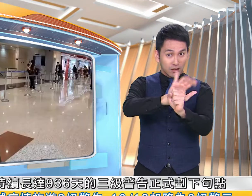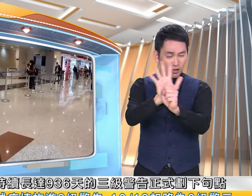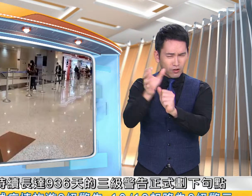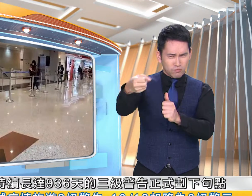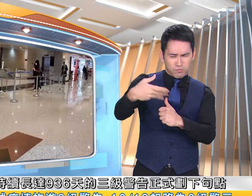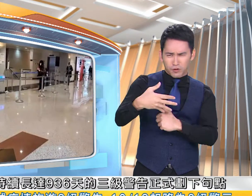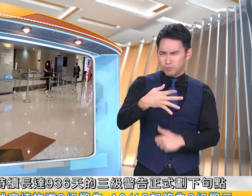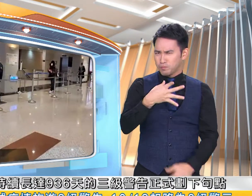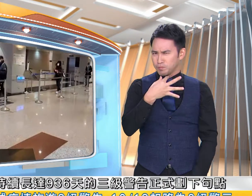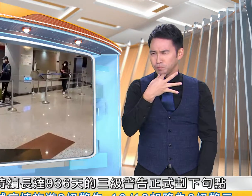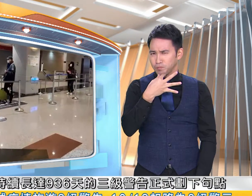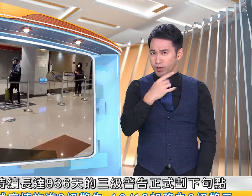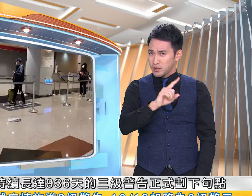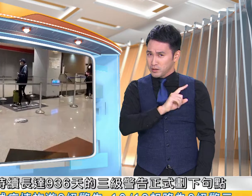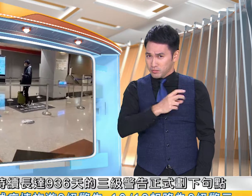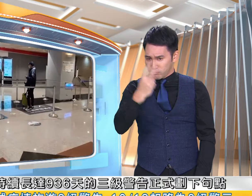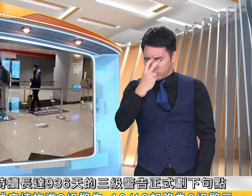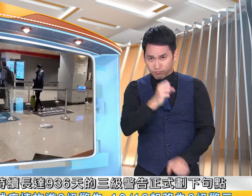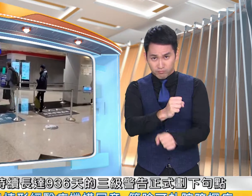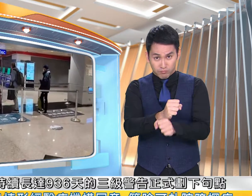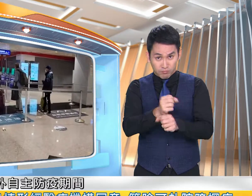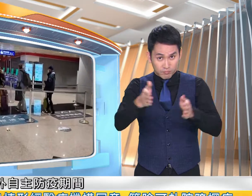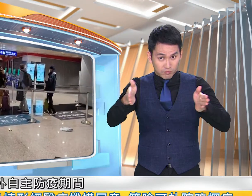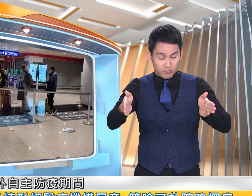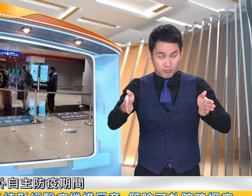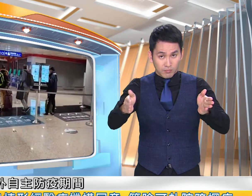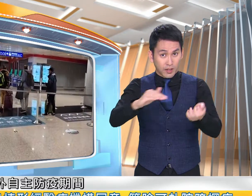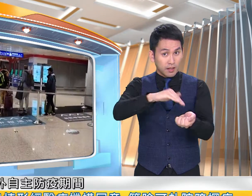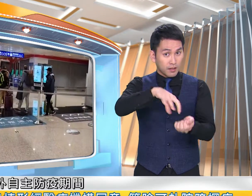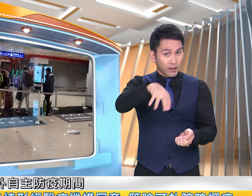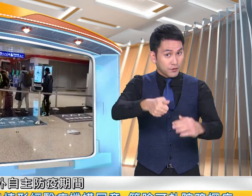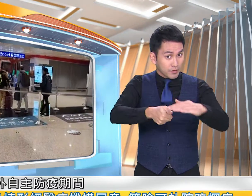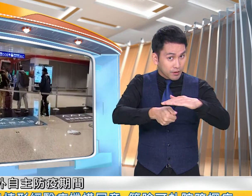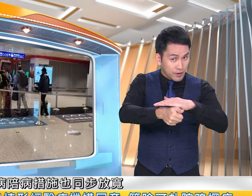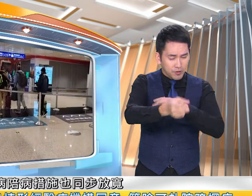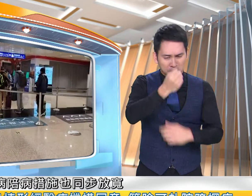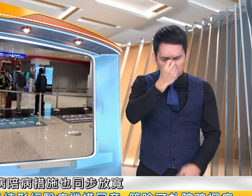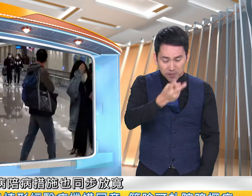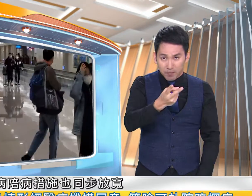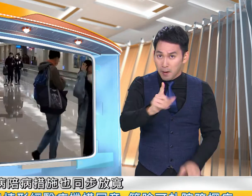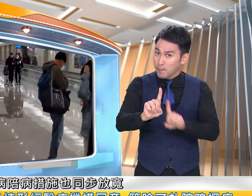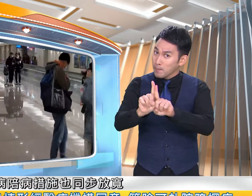告正式画下句点。而另外，自主防疫期间探病陪病的